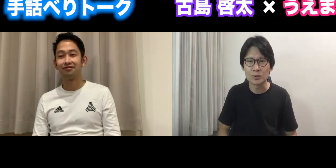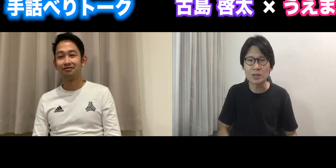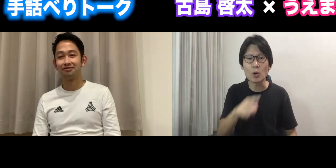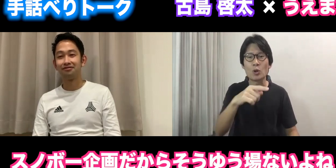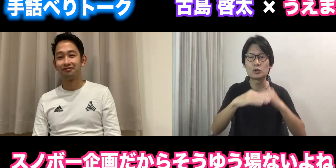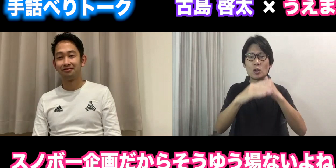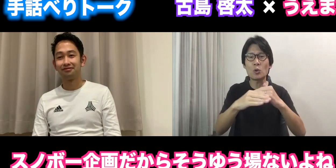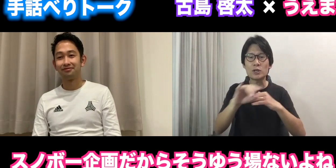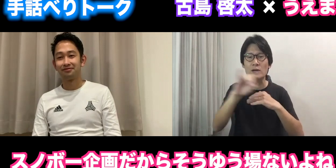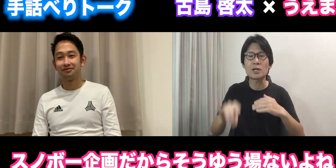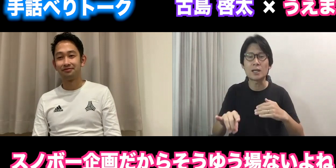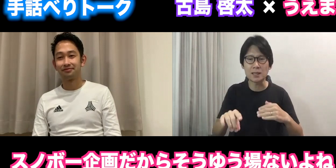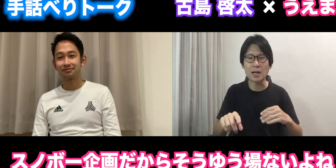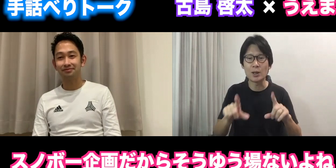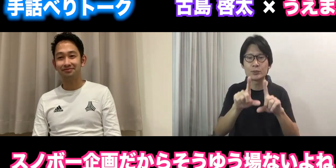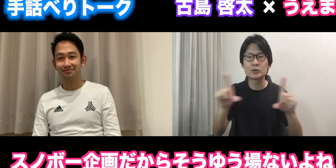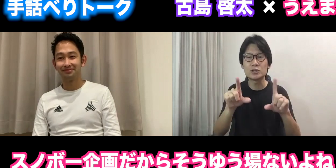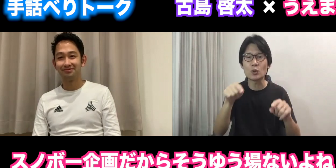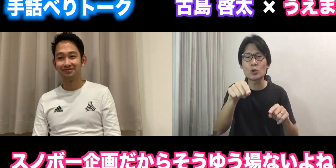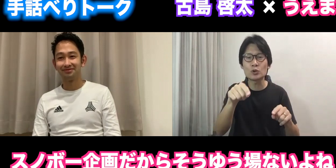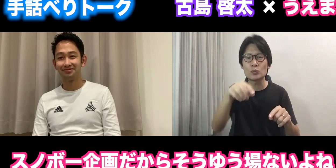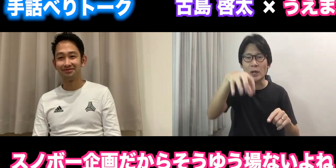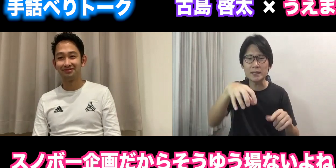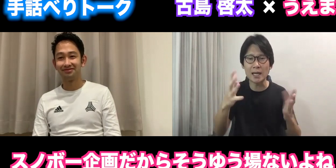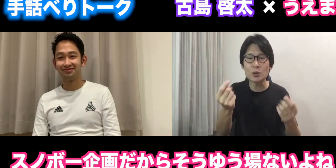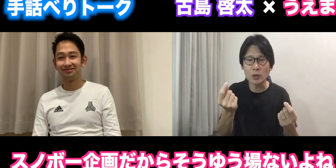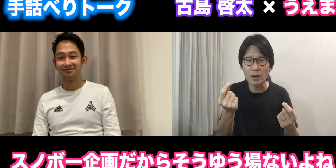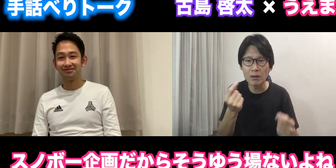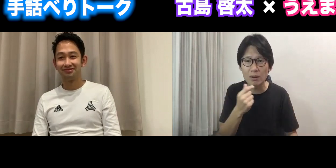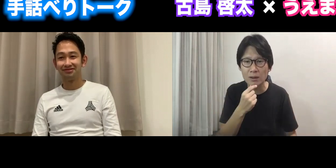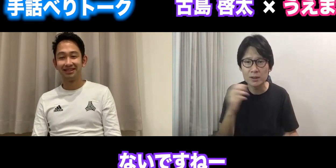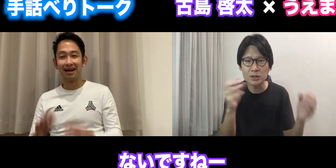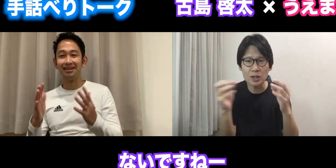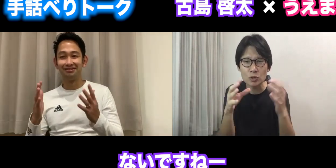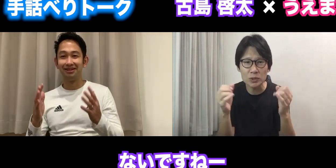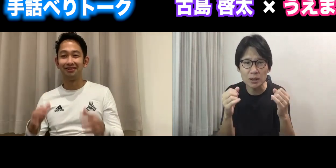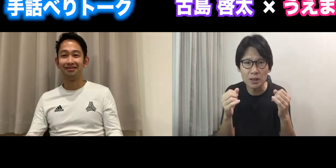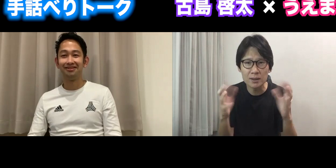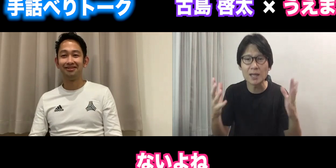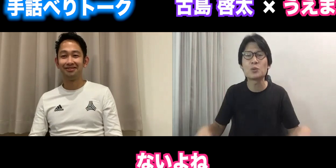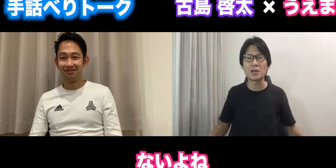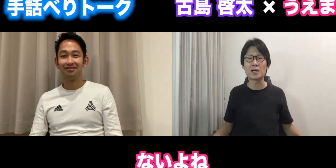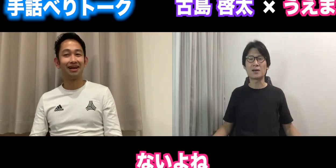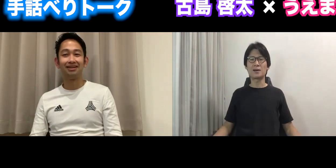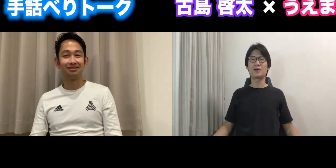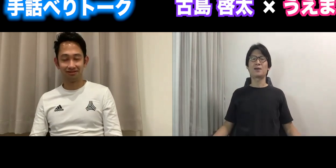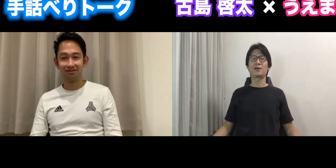でも進化も宮倉狩山府中2章いう場ってない言えないんはい運営しまった